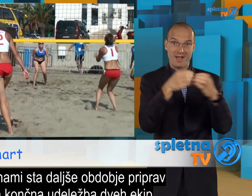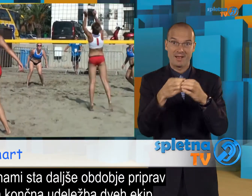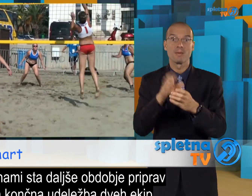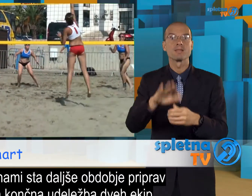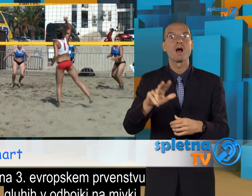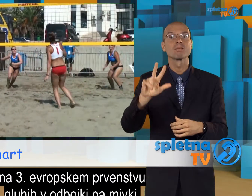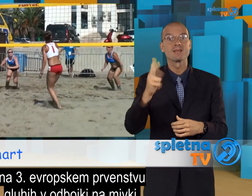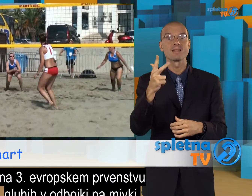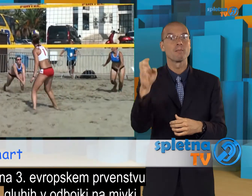mivki.